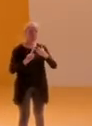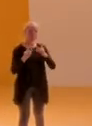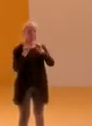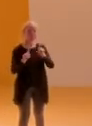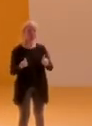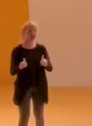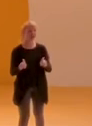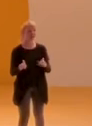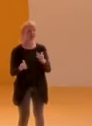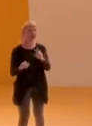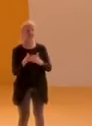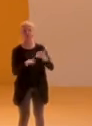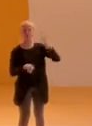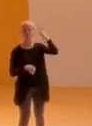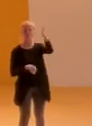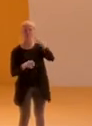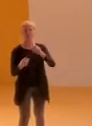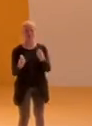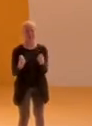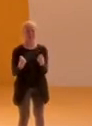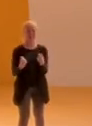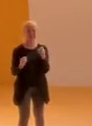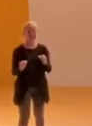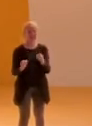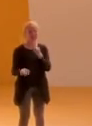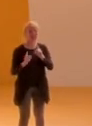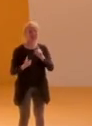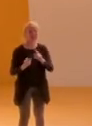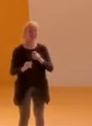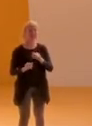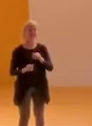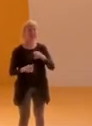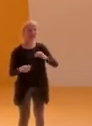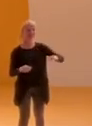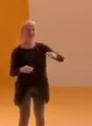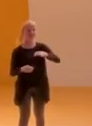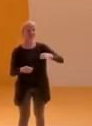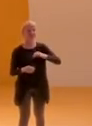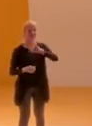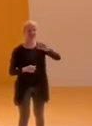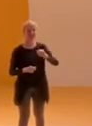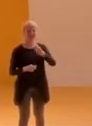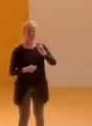koniec dotyczącej przyszłości pieniądza to jest porozmawiamy sobie w wyspie jab mikronezji